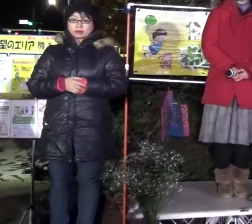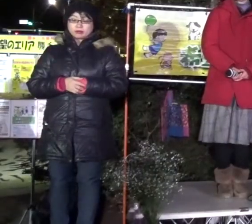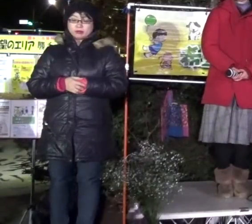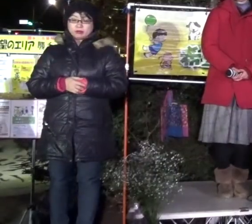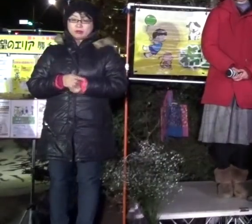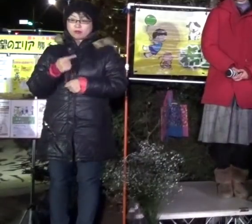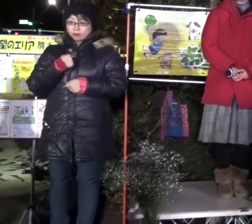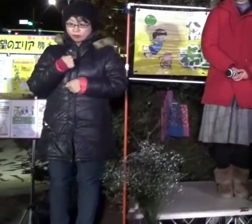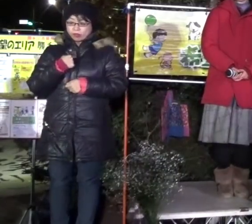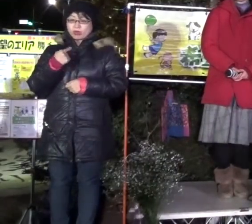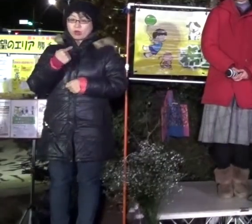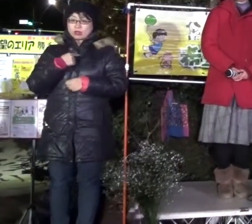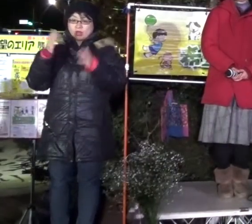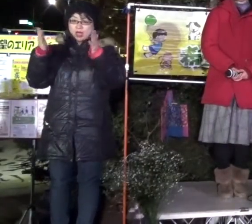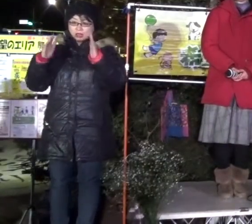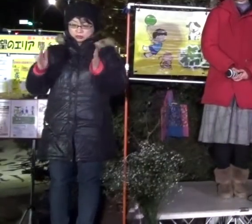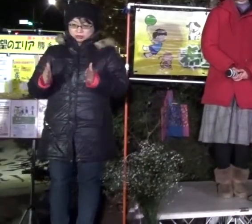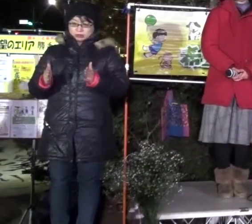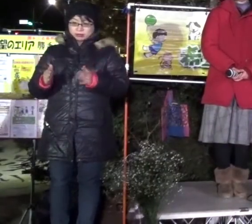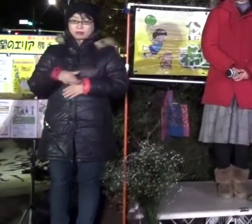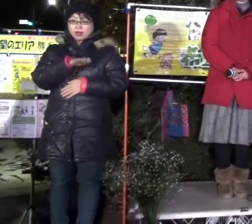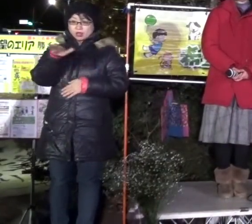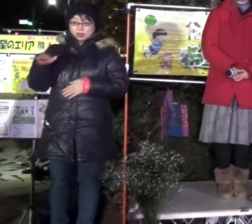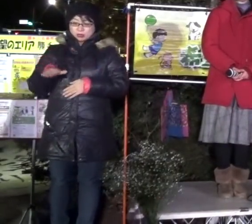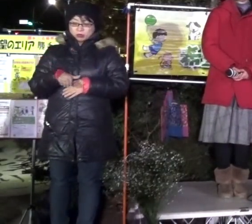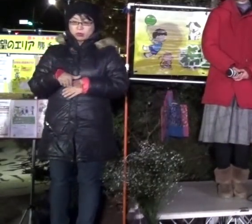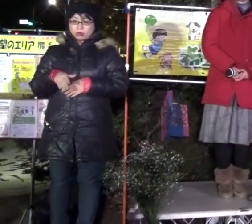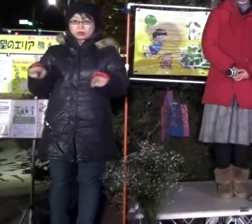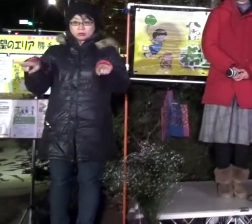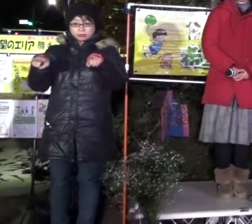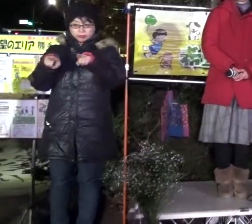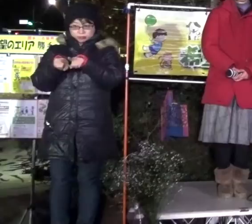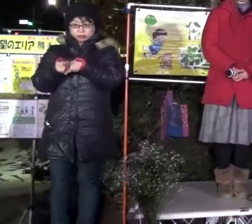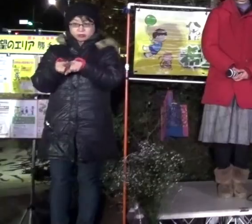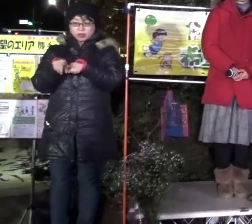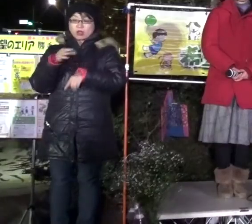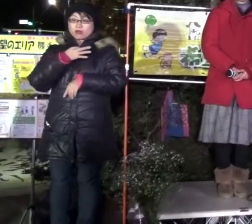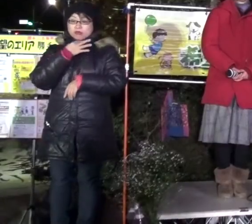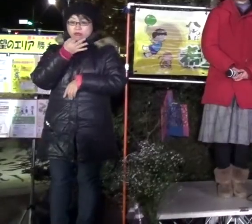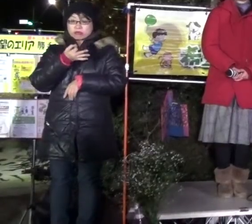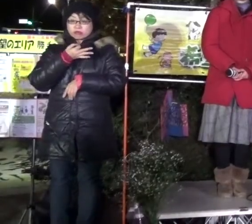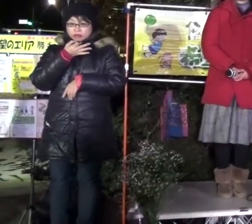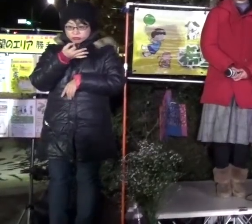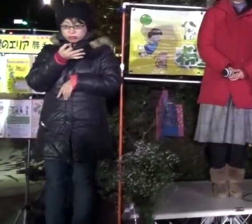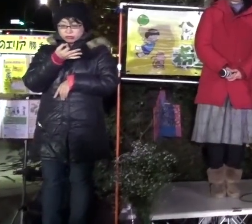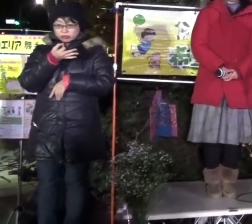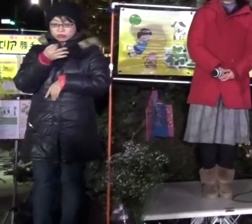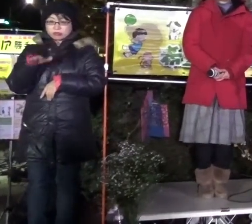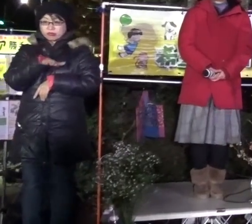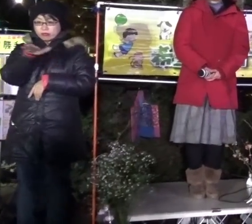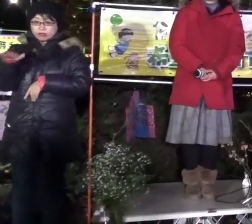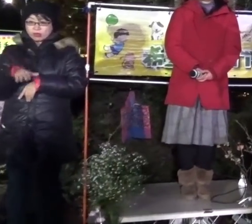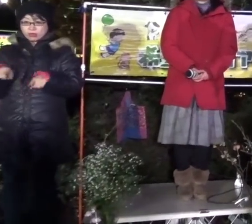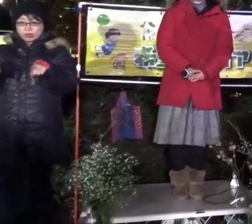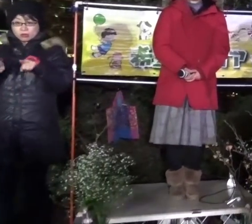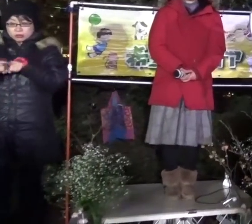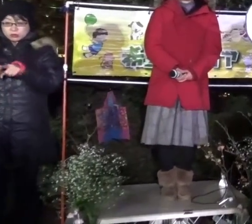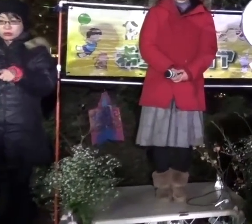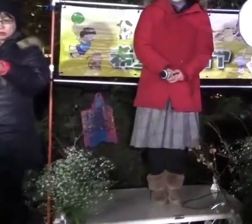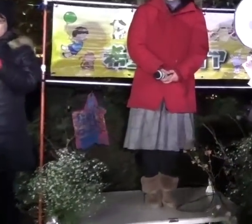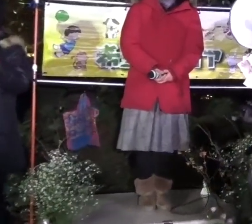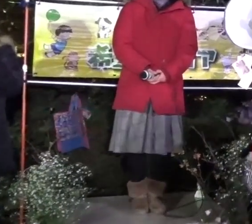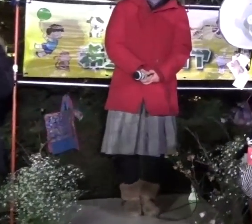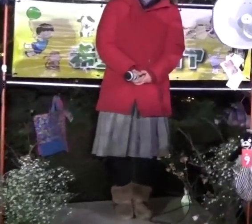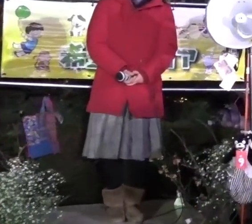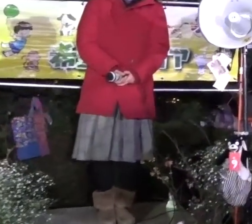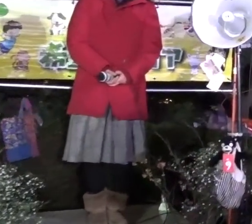は私たちのスタイルとして、皆さんと一緒になって声を上げて、そして皆さんに押されながらずっと